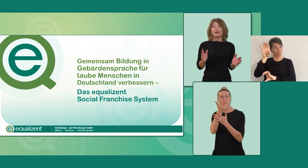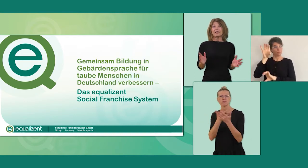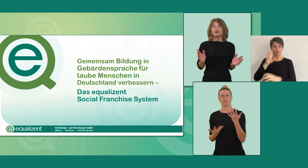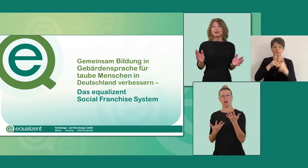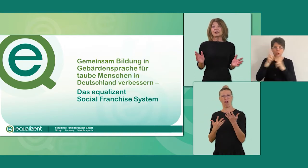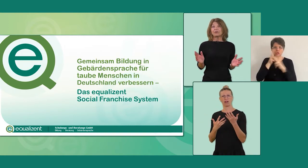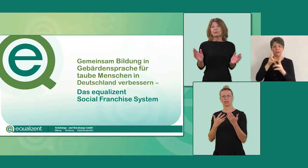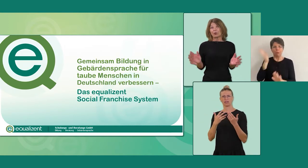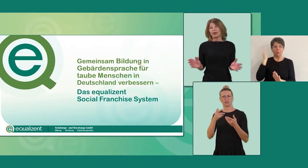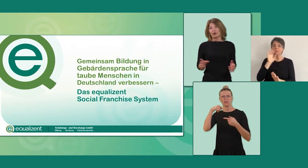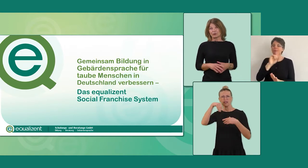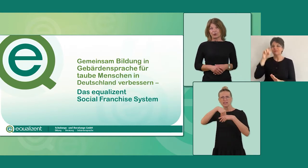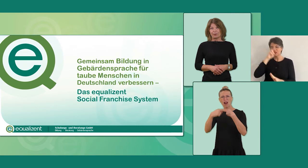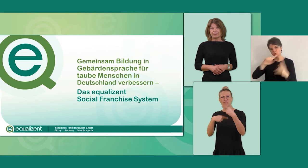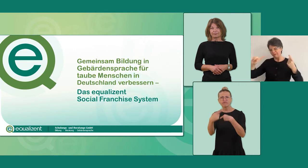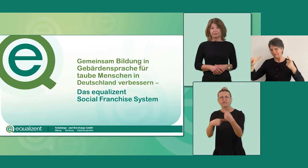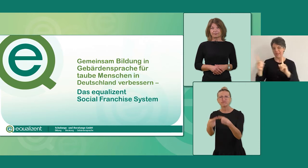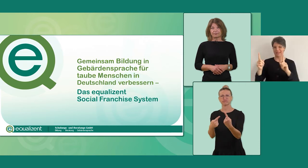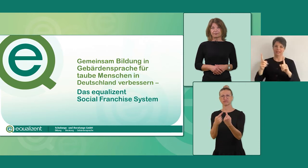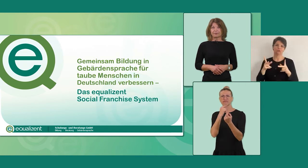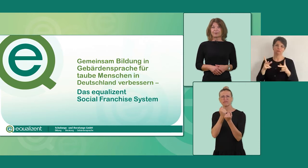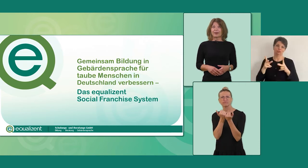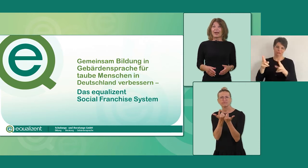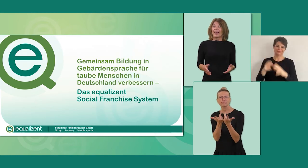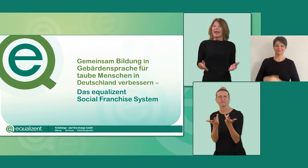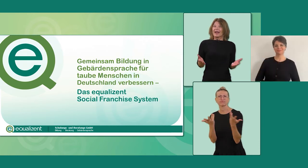so wenig Schnitten wie möglich auszukommen.